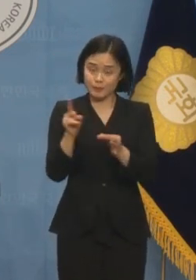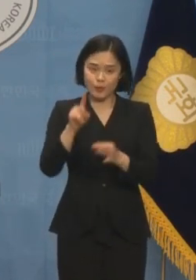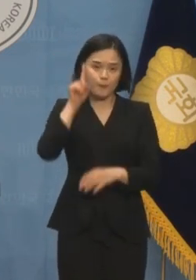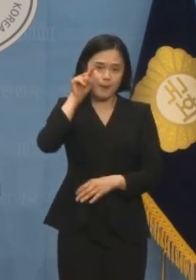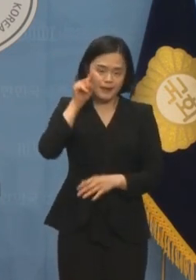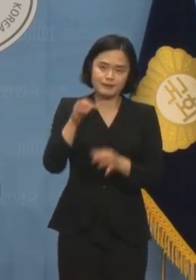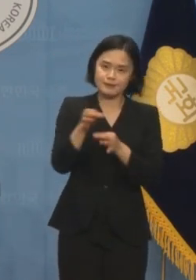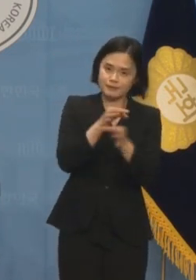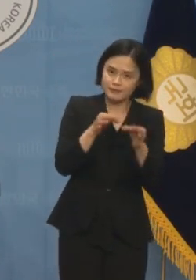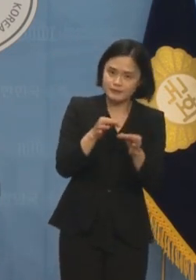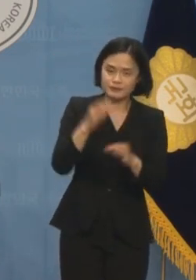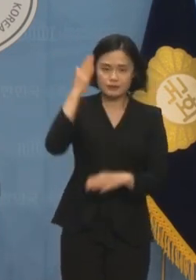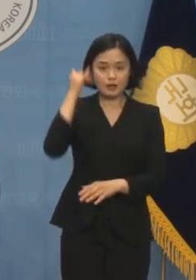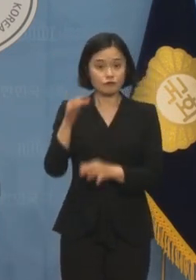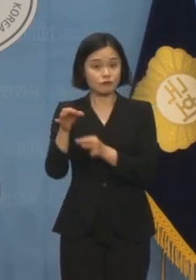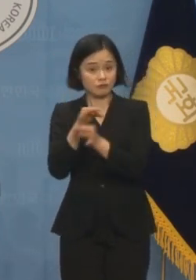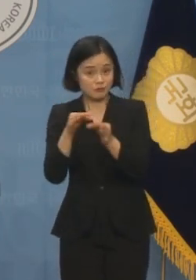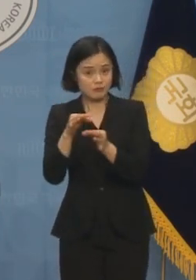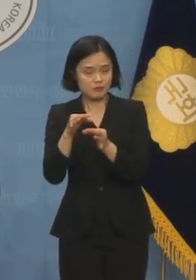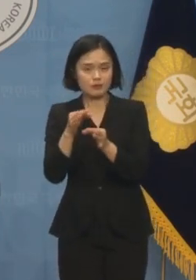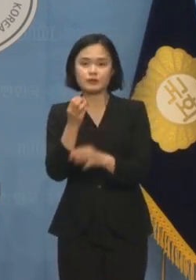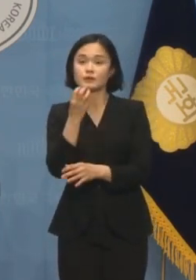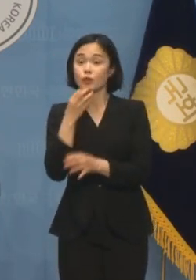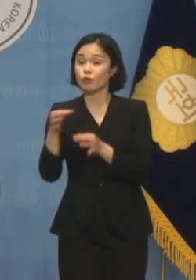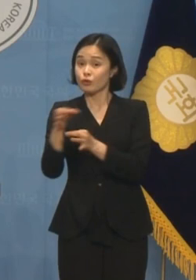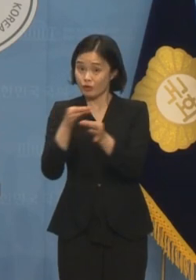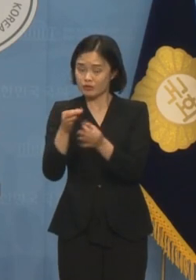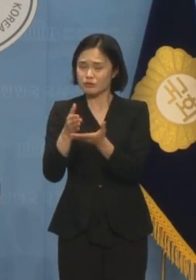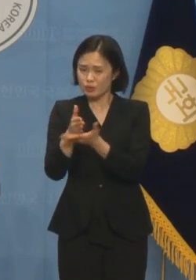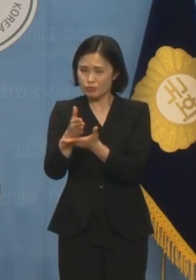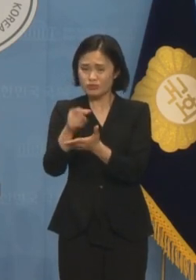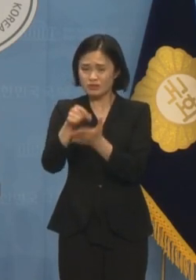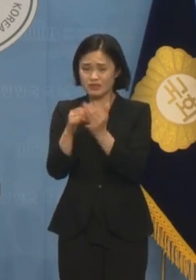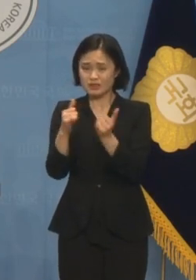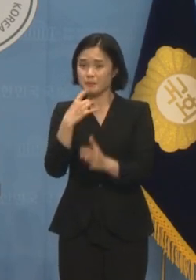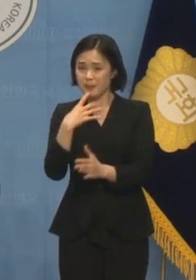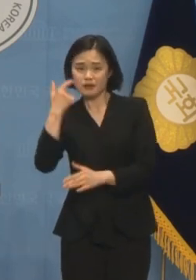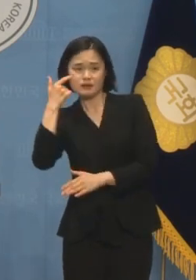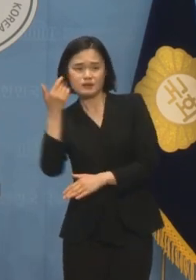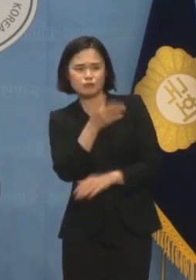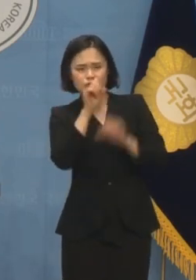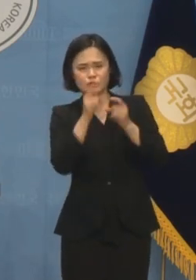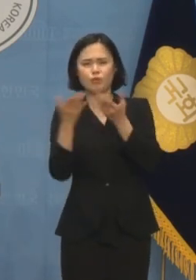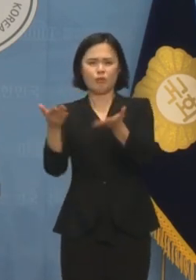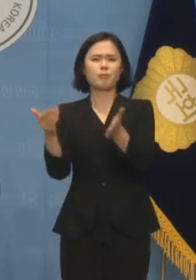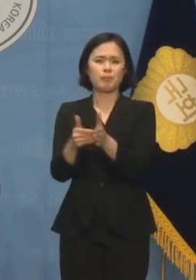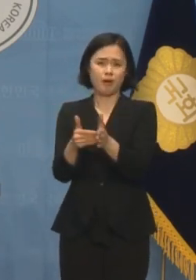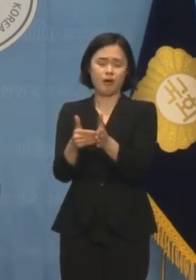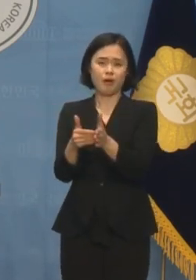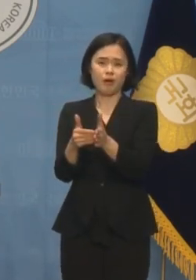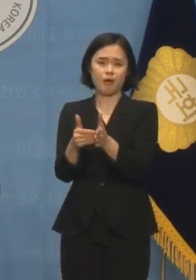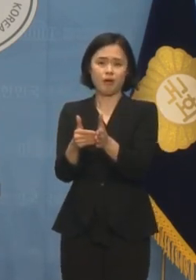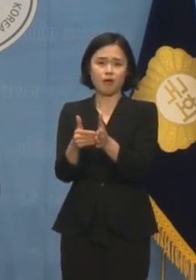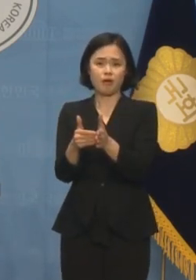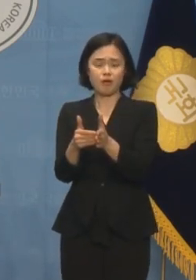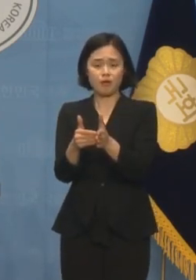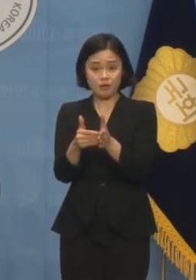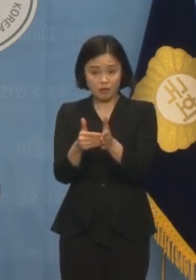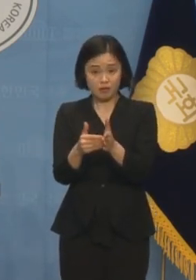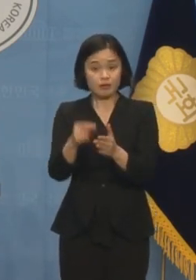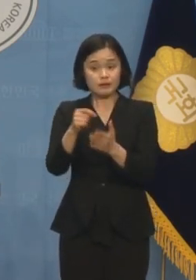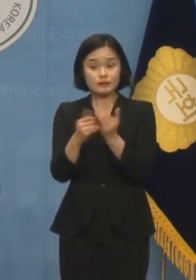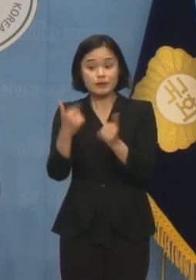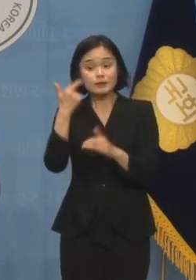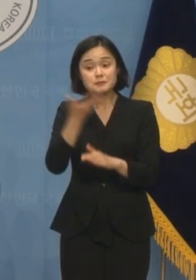한국경제, 서울경제 이렇게 경제신문 기자들만 질문했습니다. 질문 기자 선정